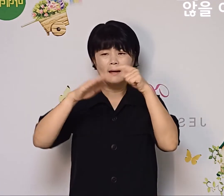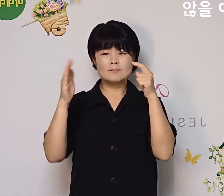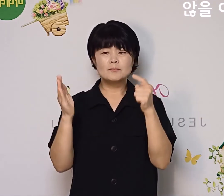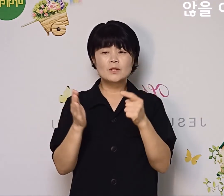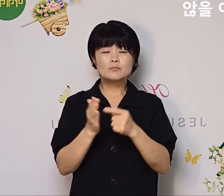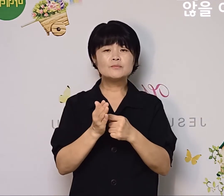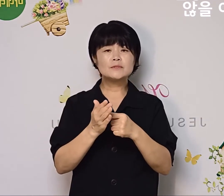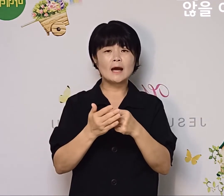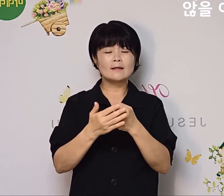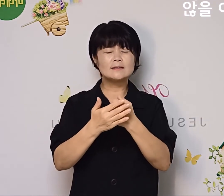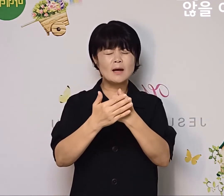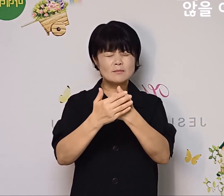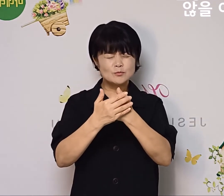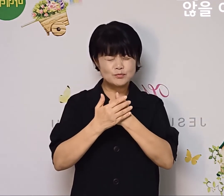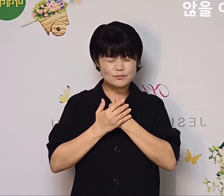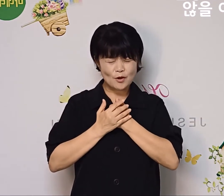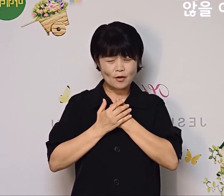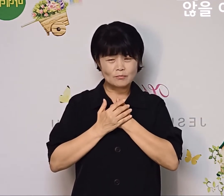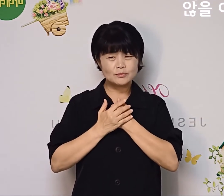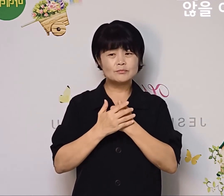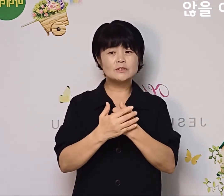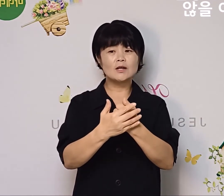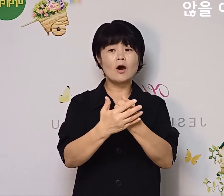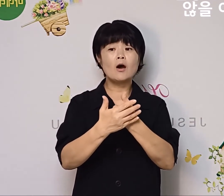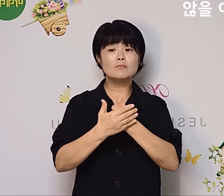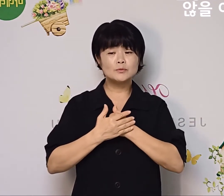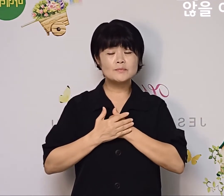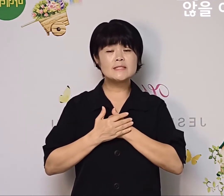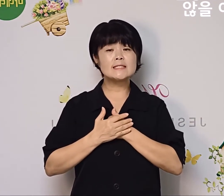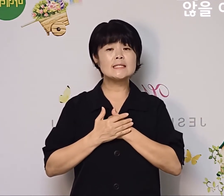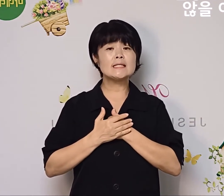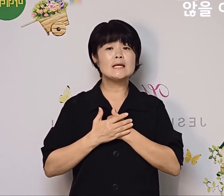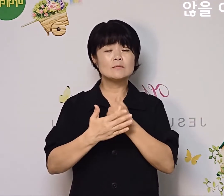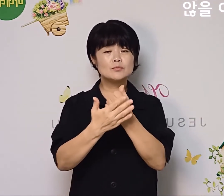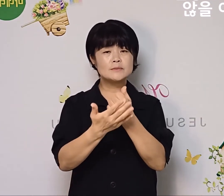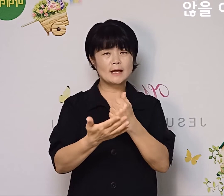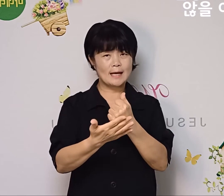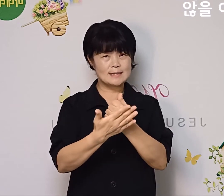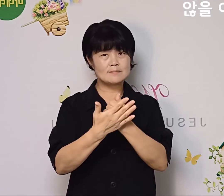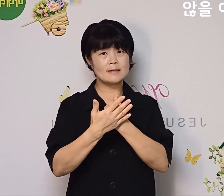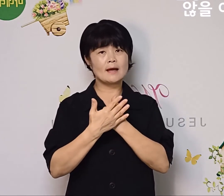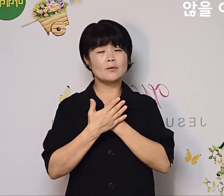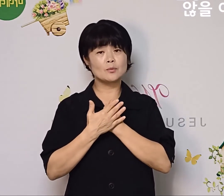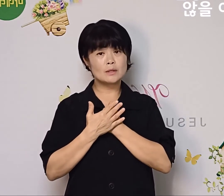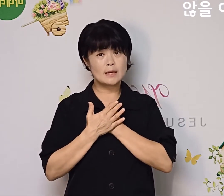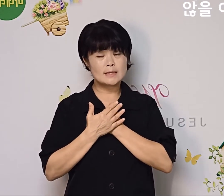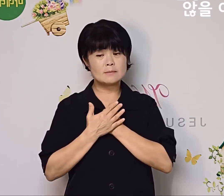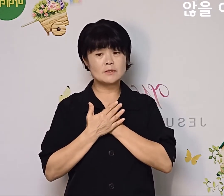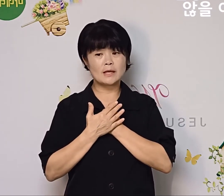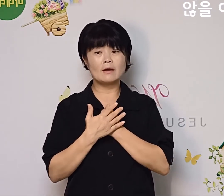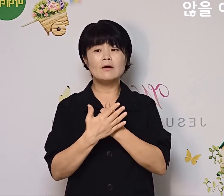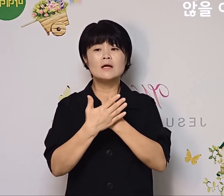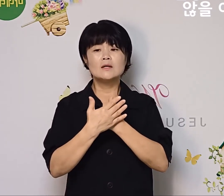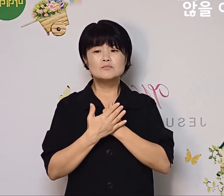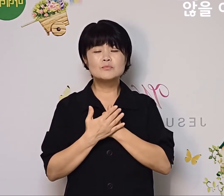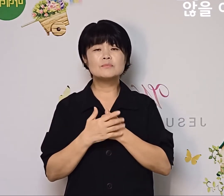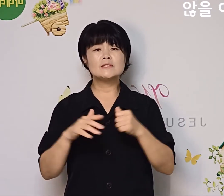마음 품다 그 마음을 품어요. 품는 거 품다 가슴에다 이렇게 대시면 돼요.